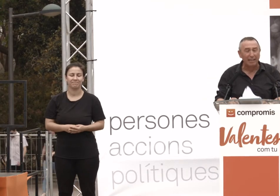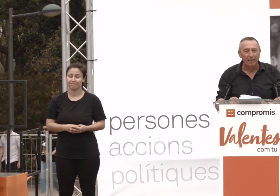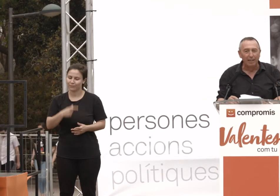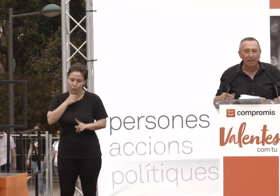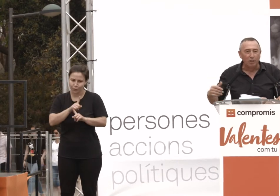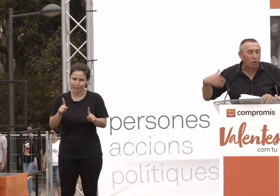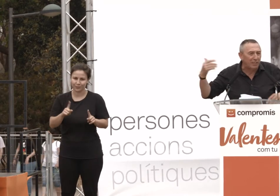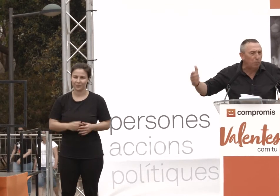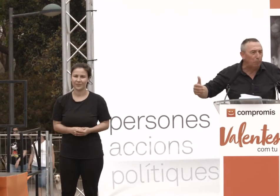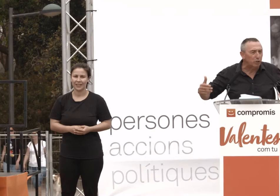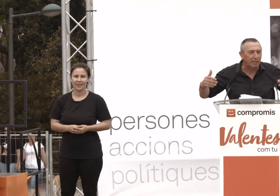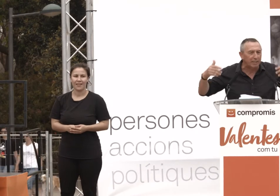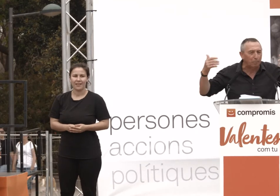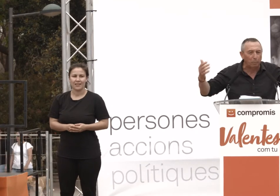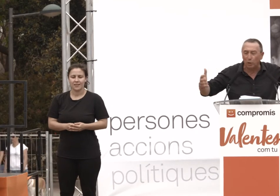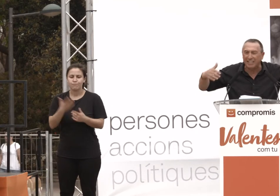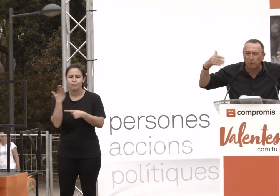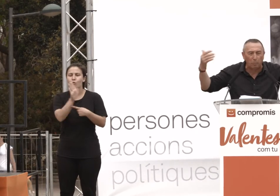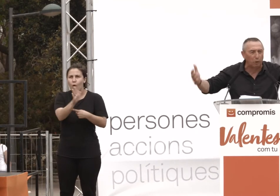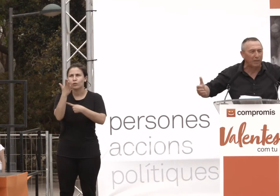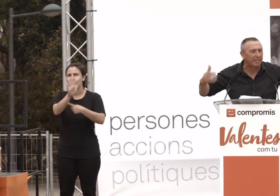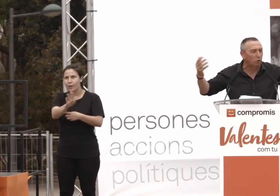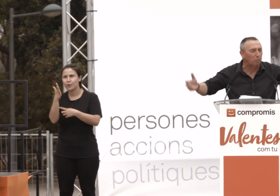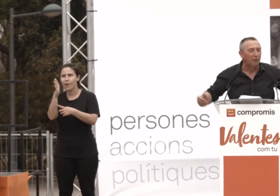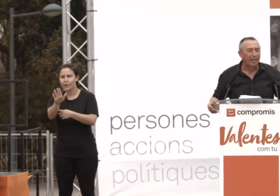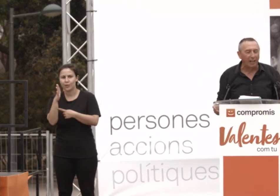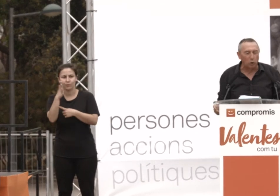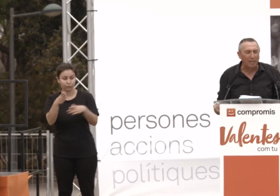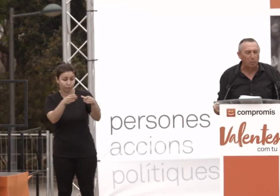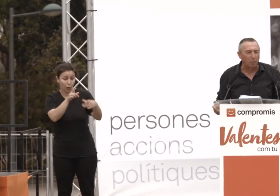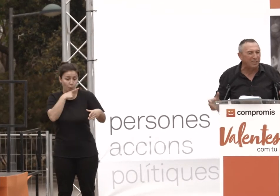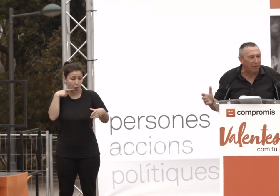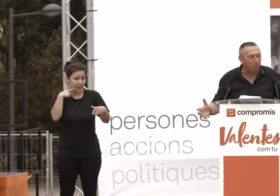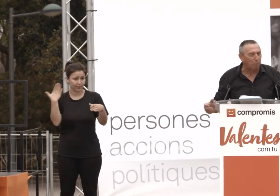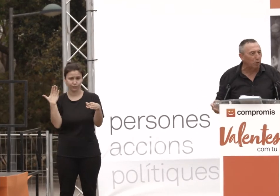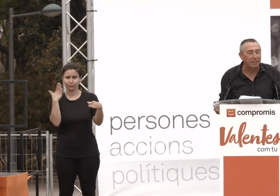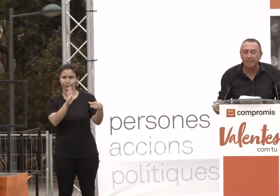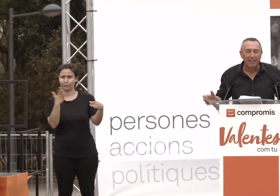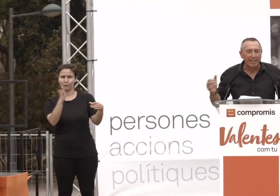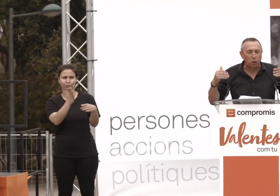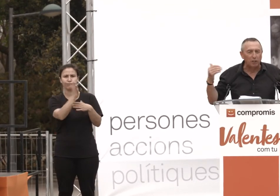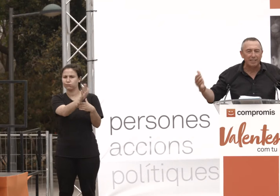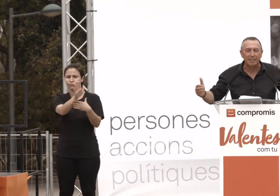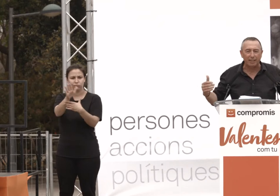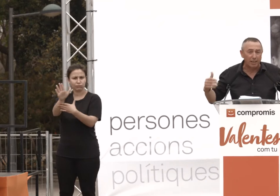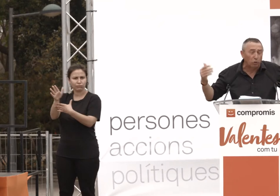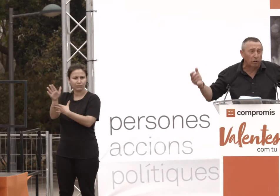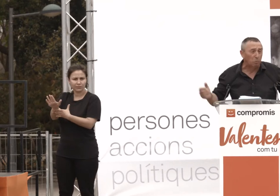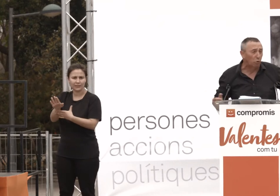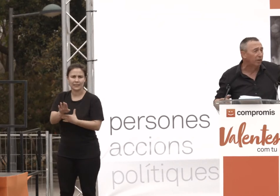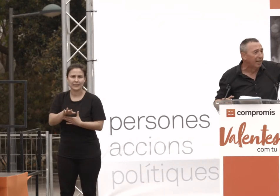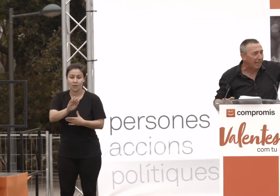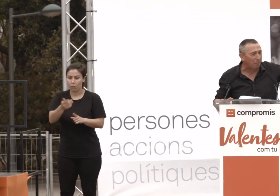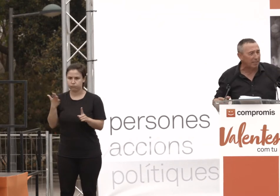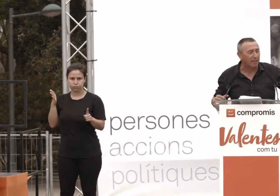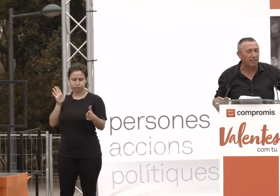I no m'agrada. Jo faig propostes i propostes, compromís del grup, el grup de compromís fent propostes i totes s'estrellen contra un